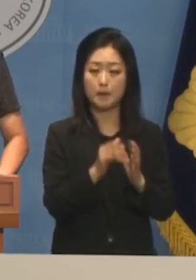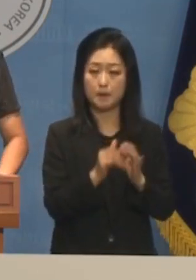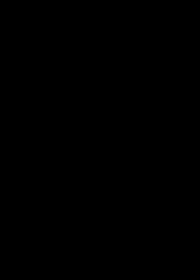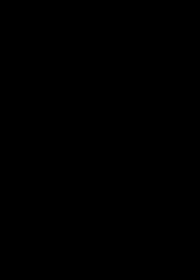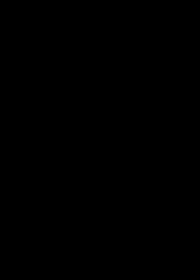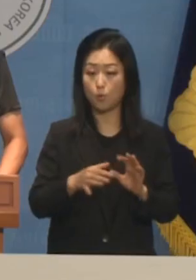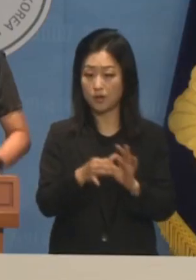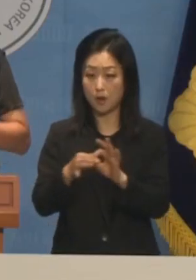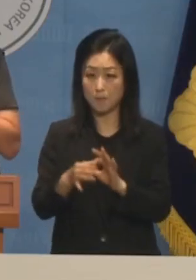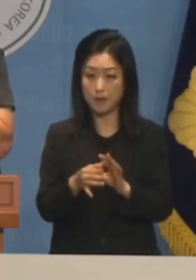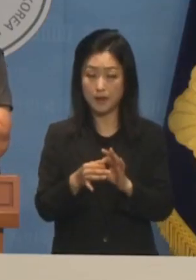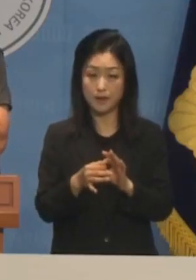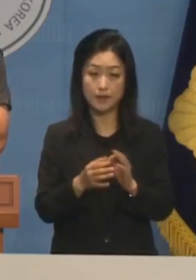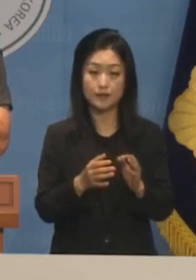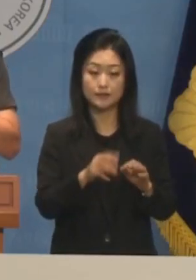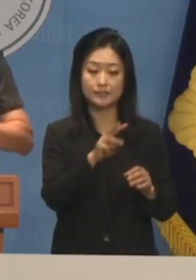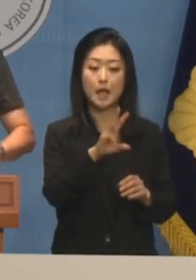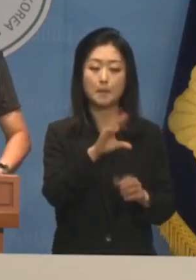다양하게